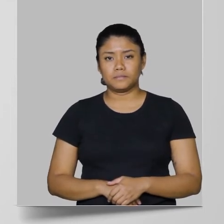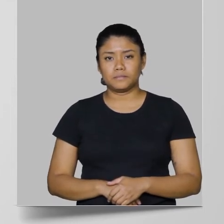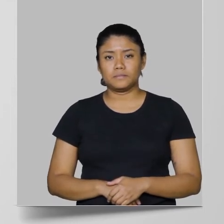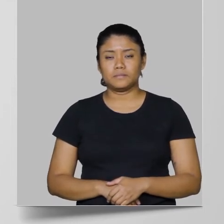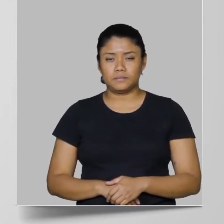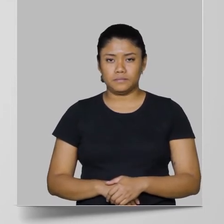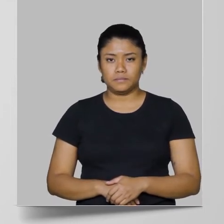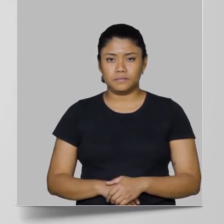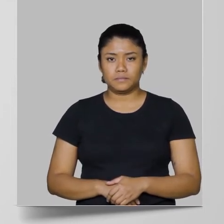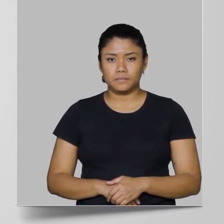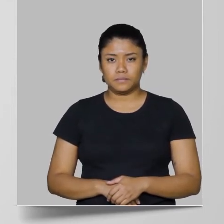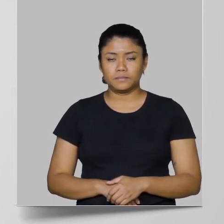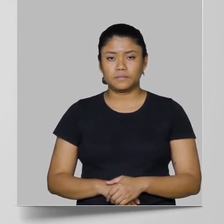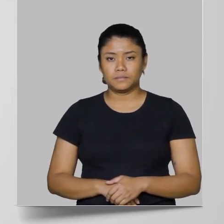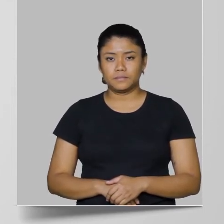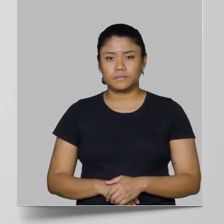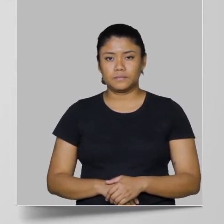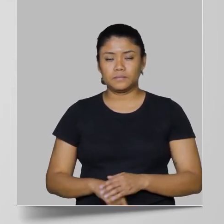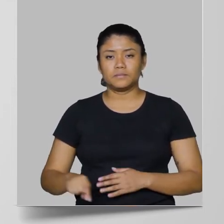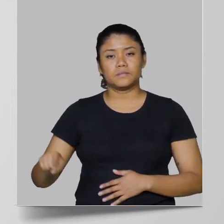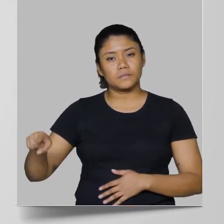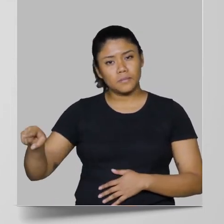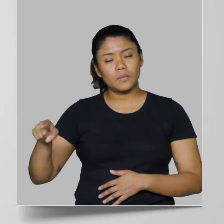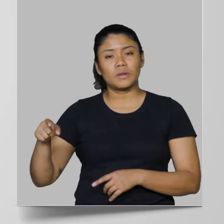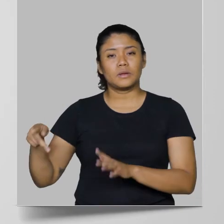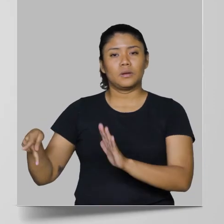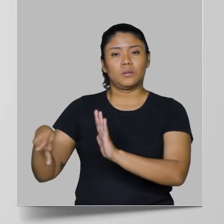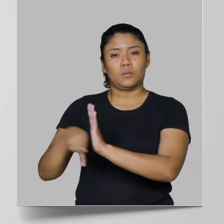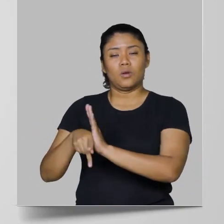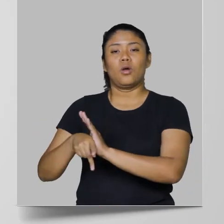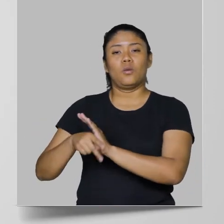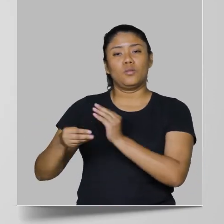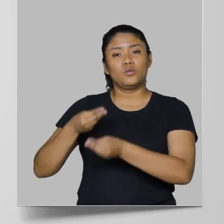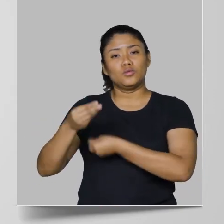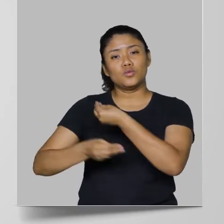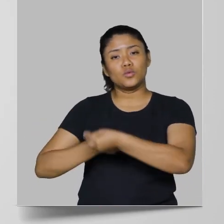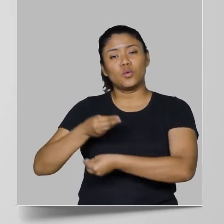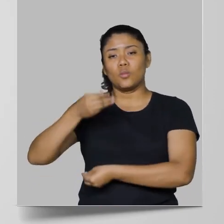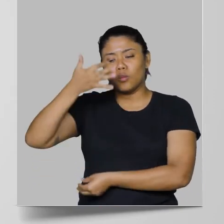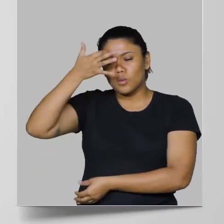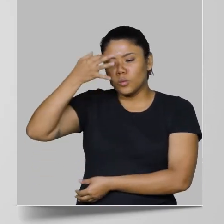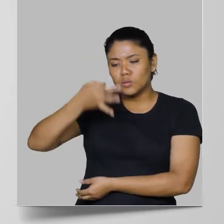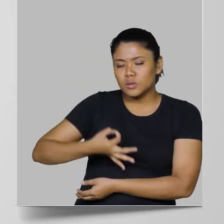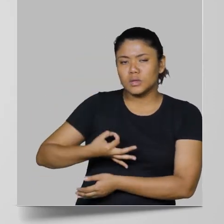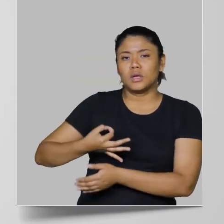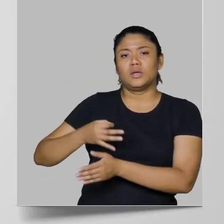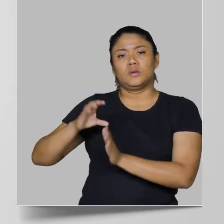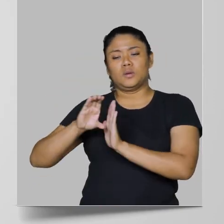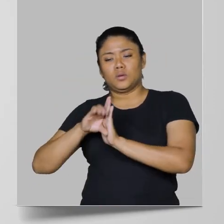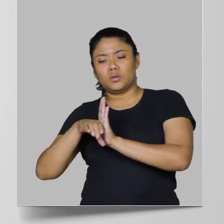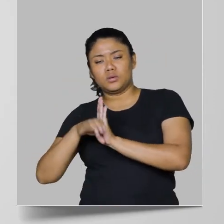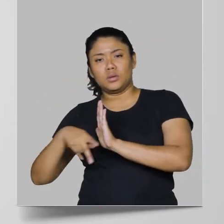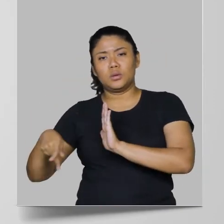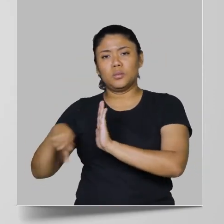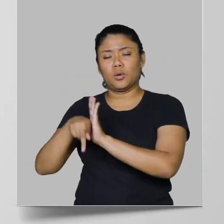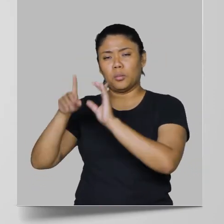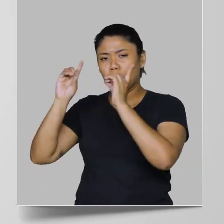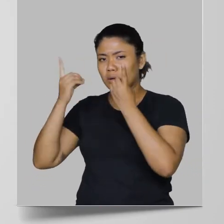vai incrementar um afirado epistemológico no próprio conceito de